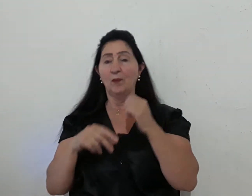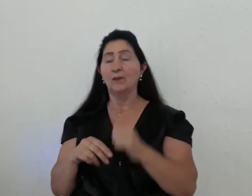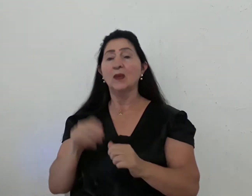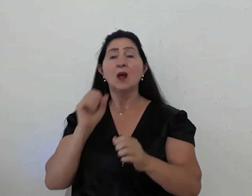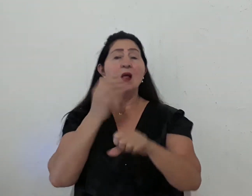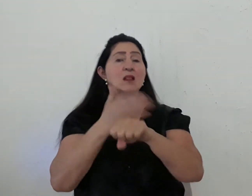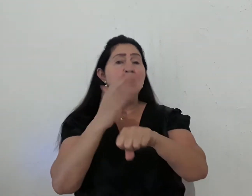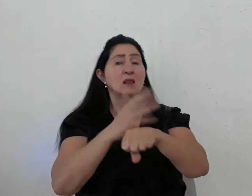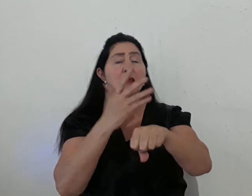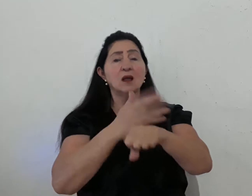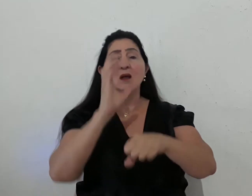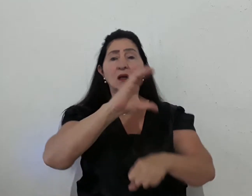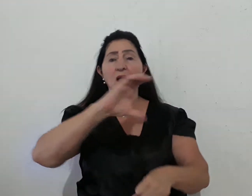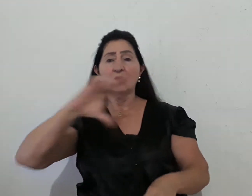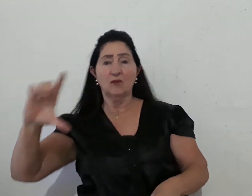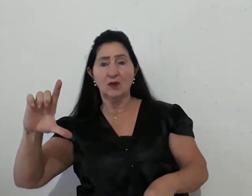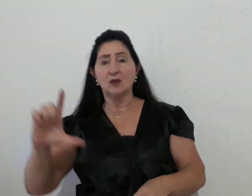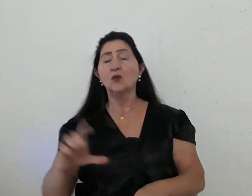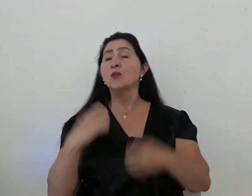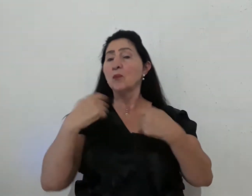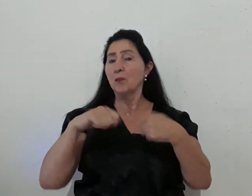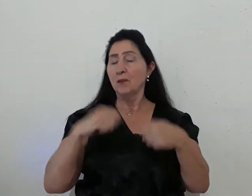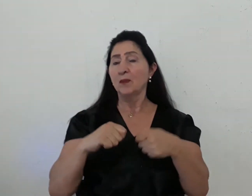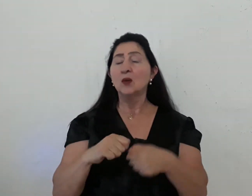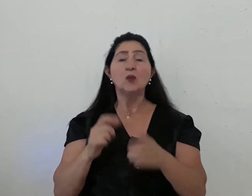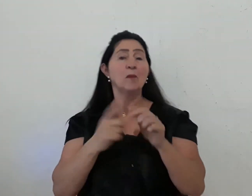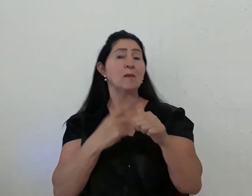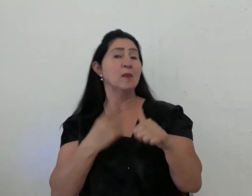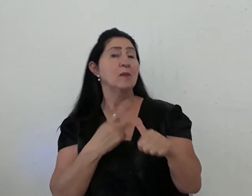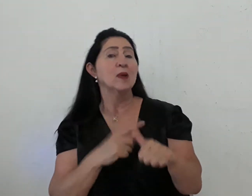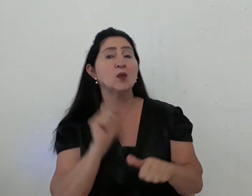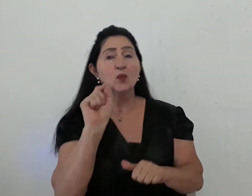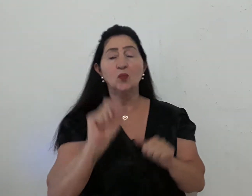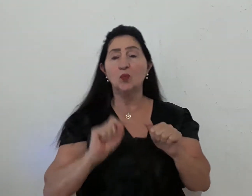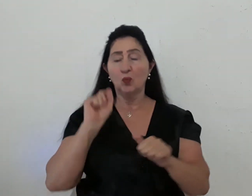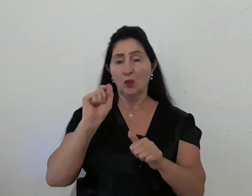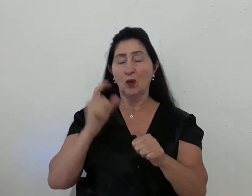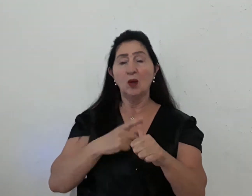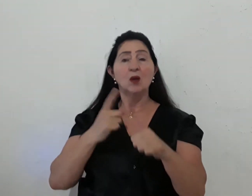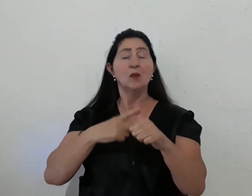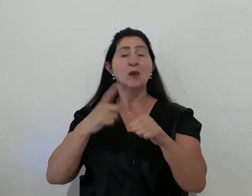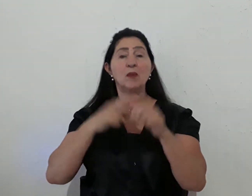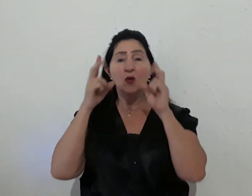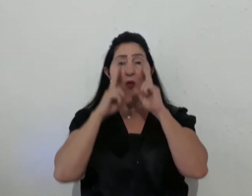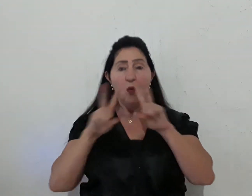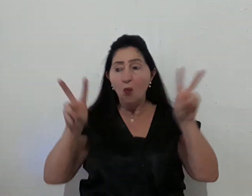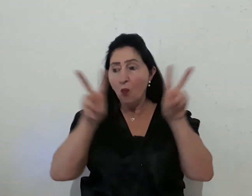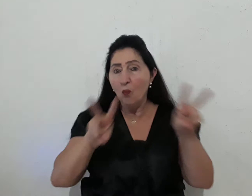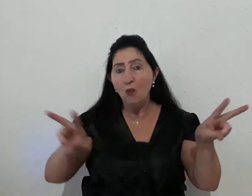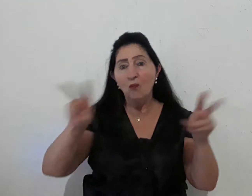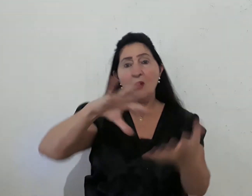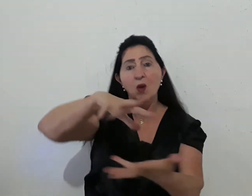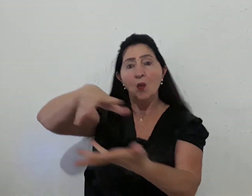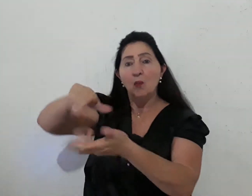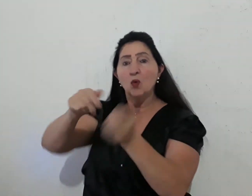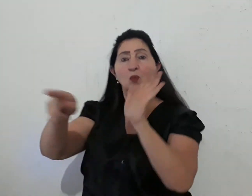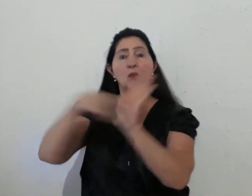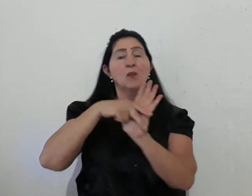os classificadores da Libras, primeiro treine-se a enxergar o mundo como surdos, ou seja, de